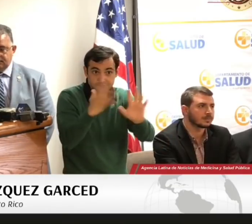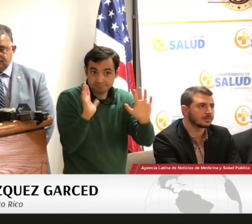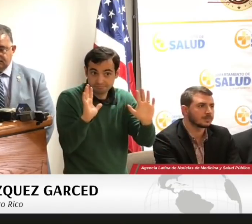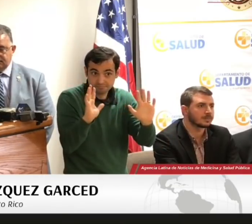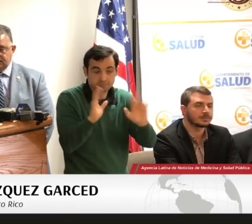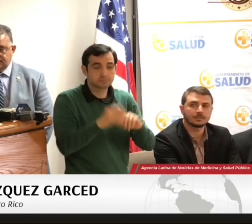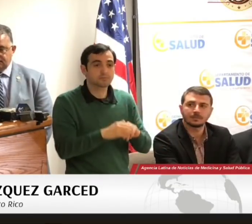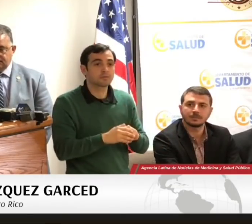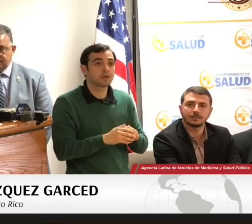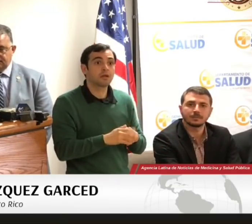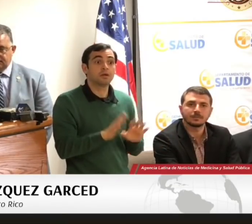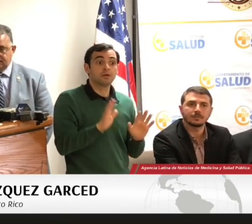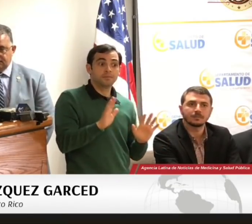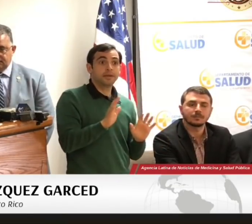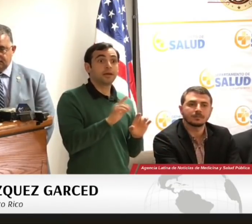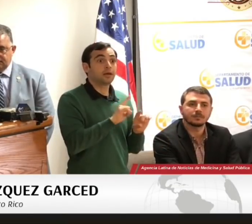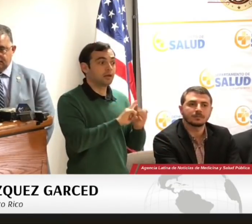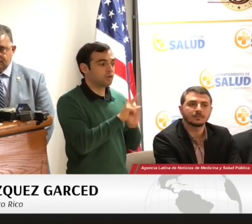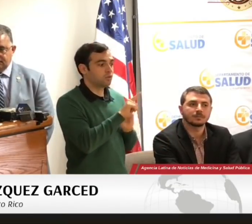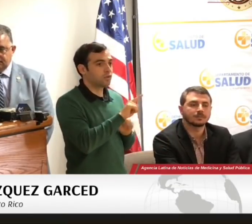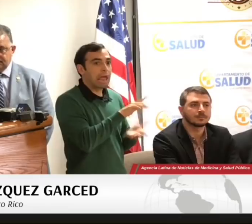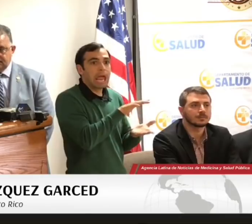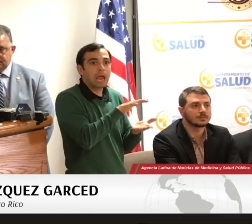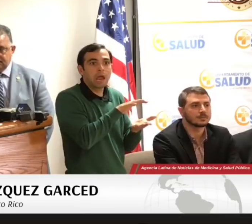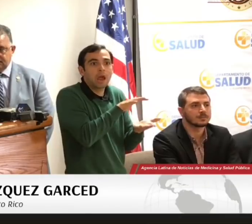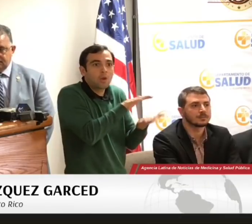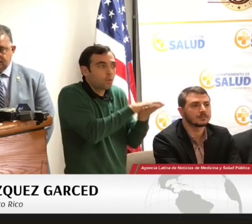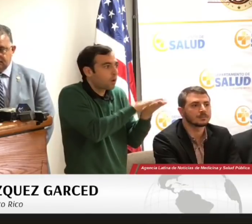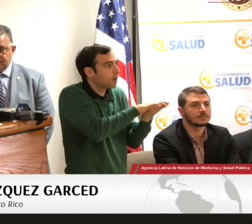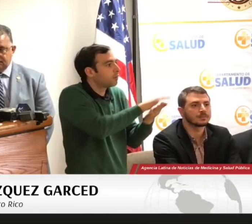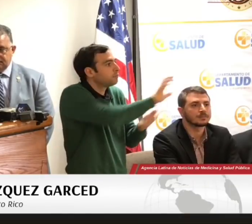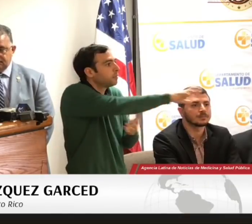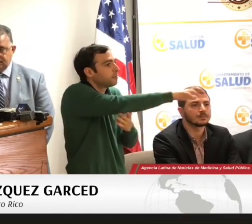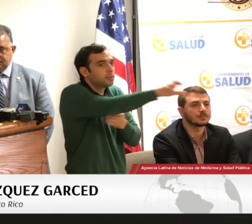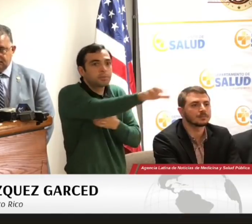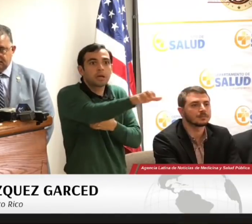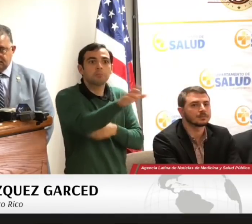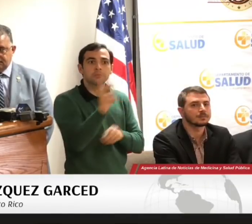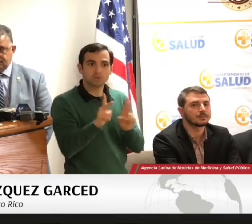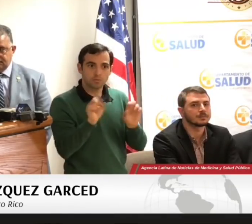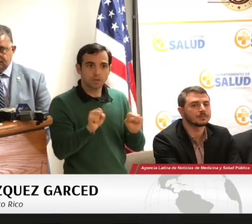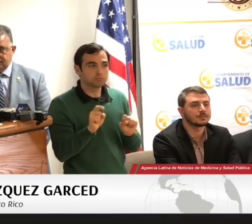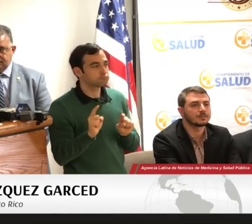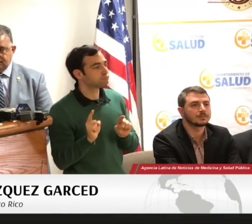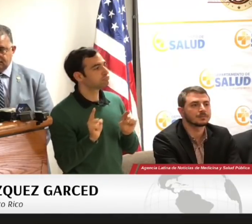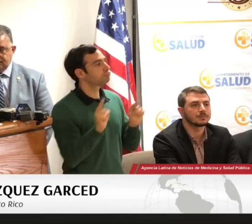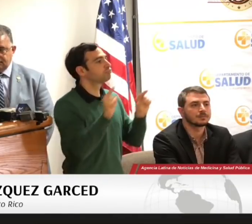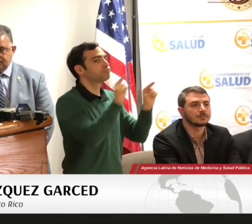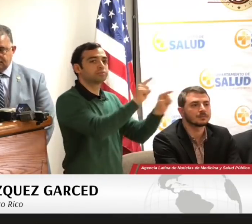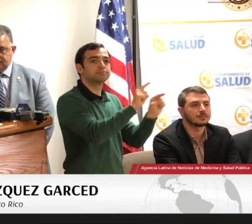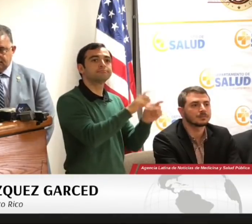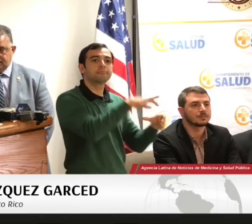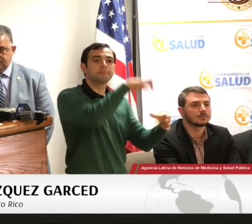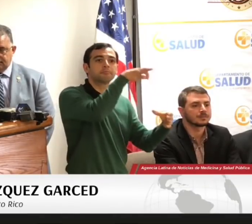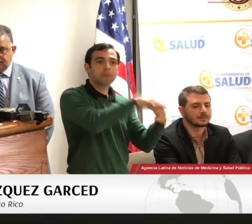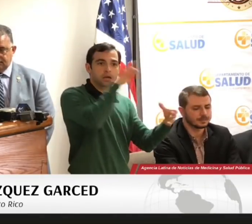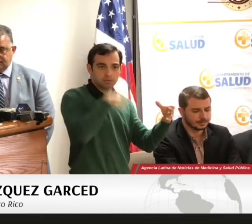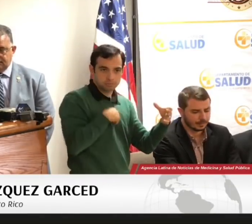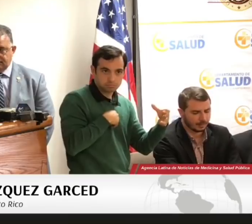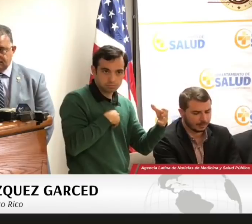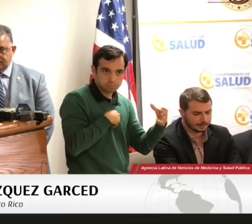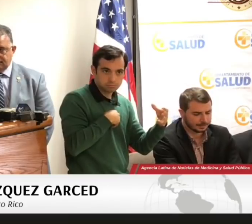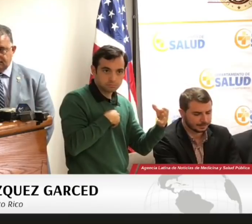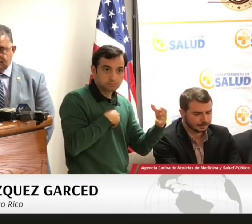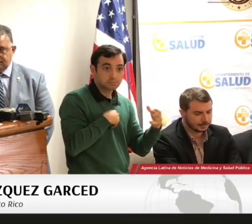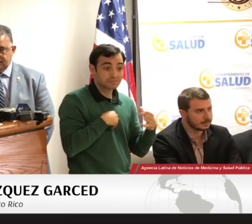este tipo de casos son colegios, ¿verdad?, que la persona puede ir en un momento determinado, pero de surgir y cambiar la